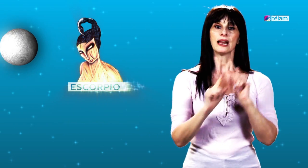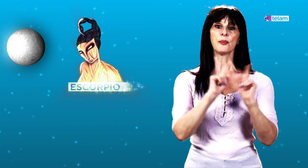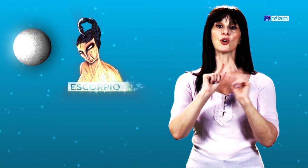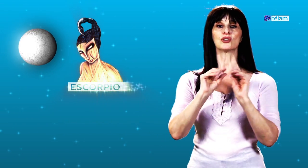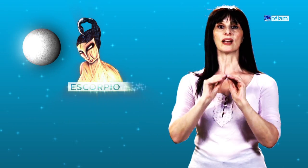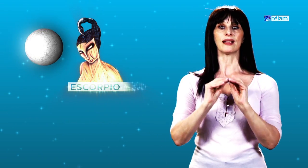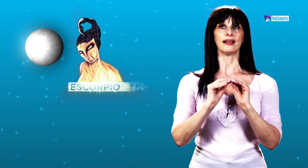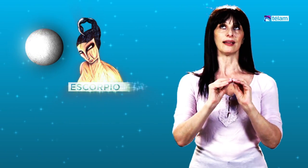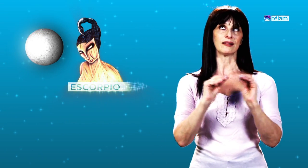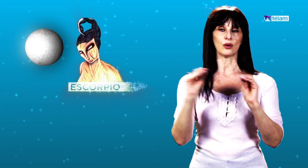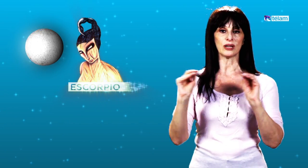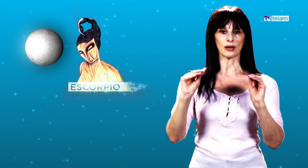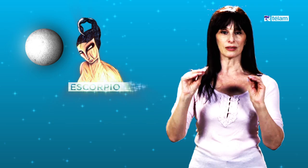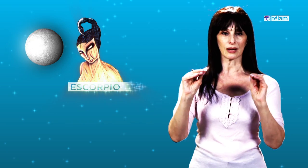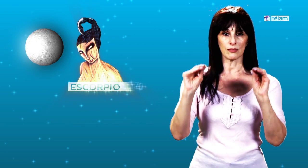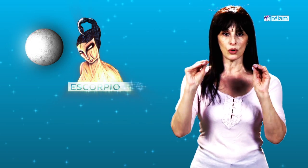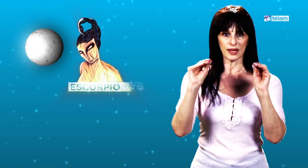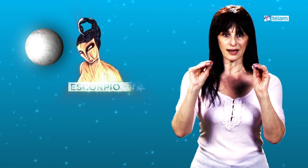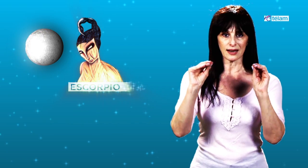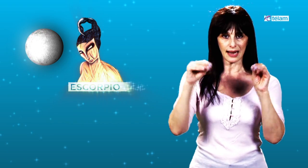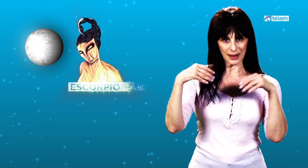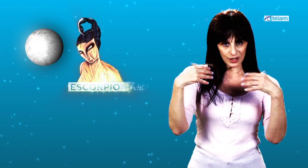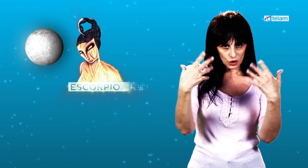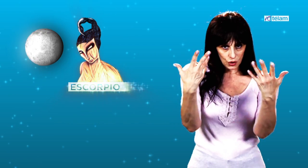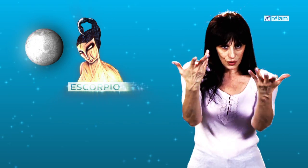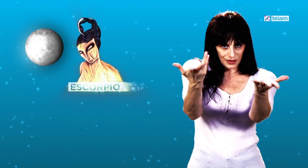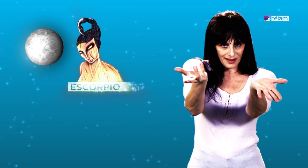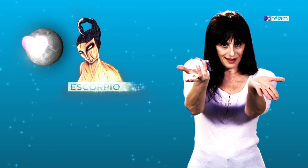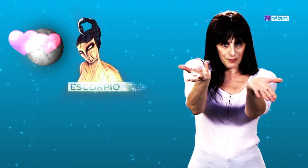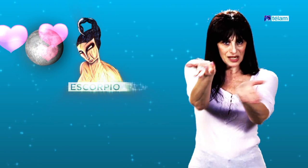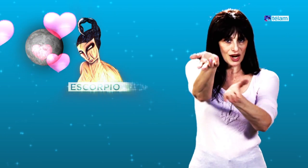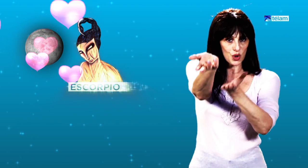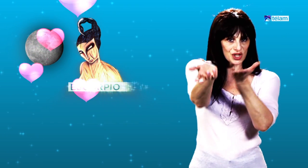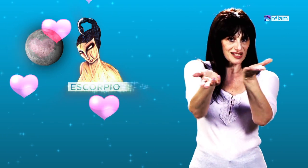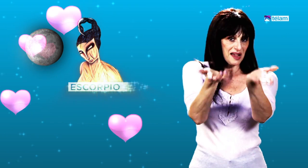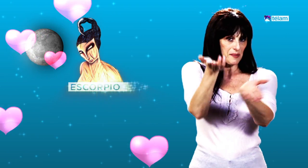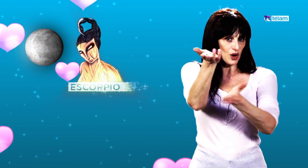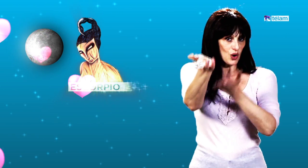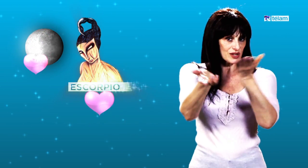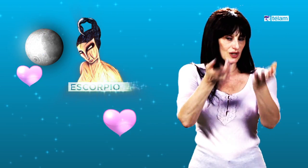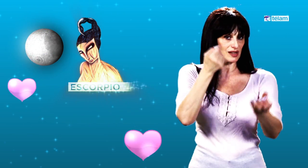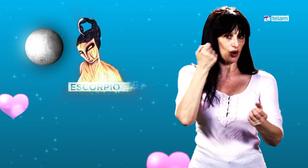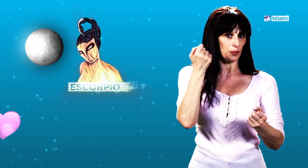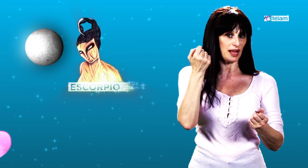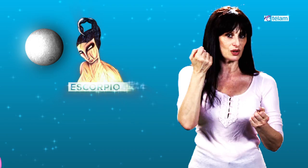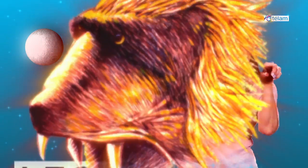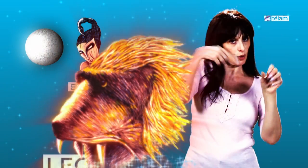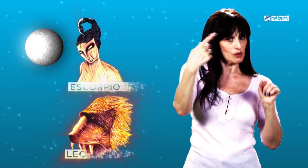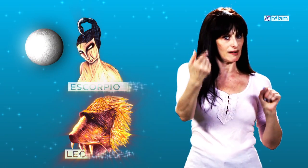puedo contar que esta lunita va a estar muy bien emanando bellas cosas para los corazones escorpianos, pero vamos a hablar de